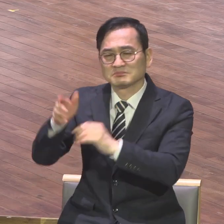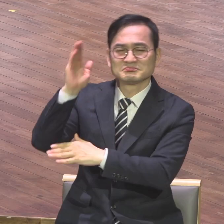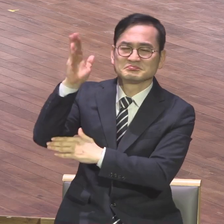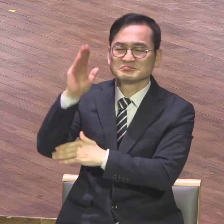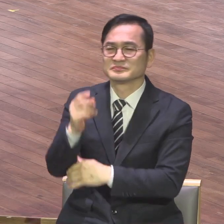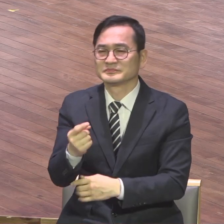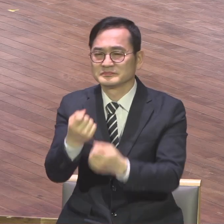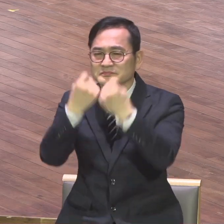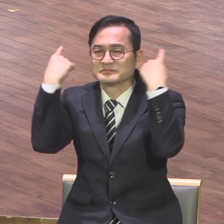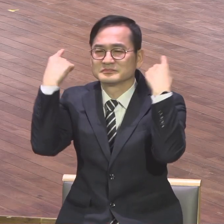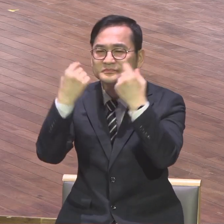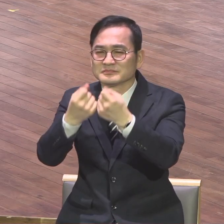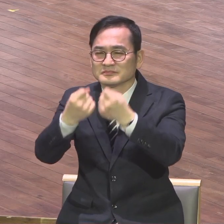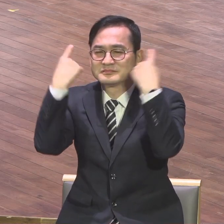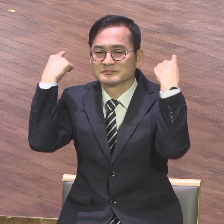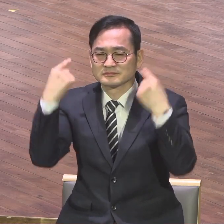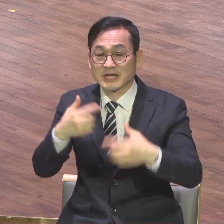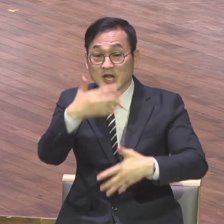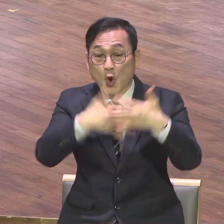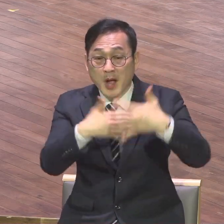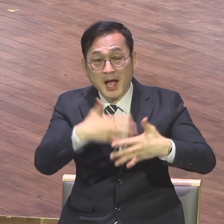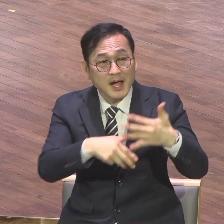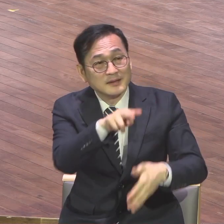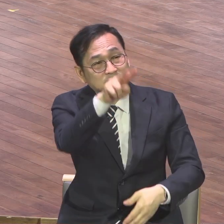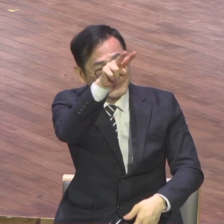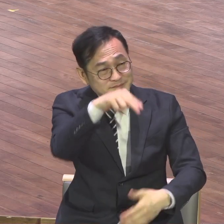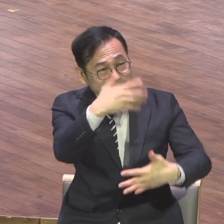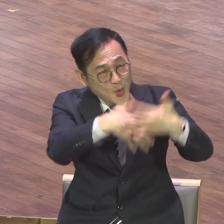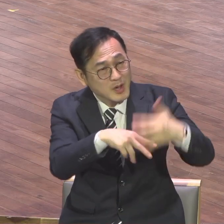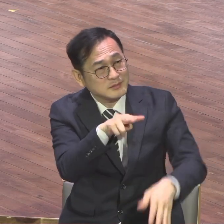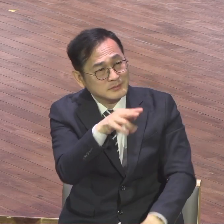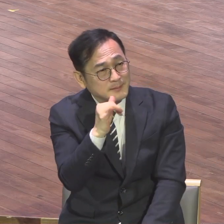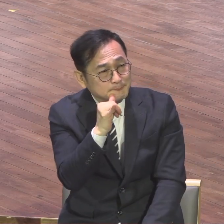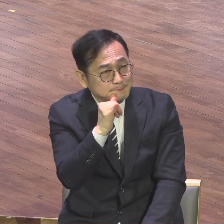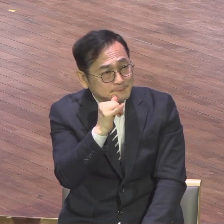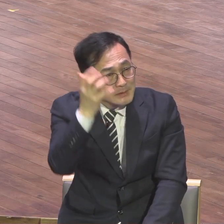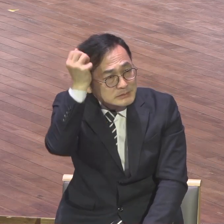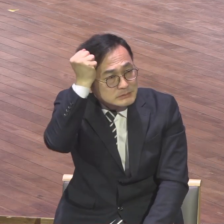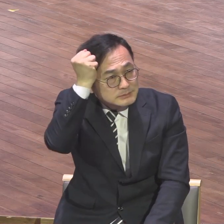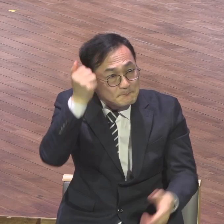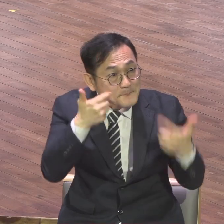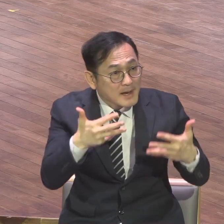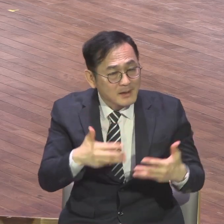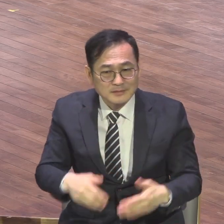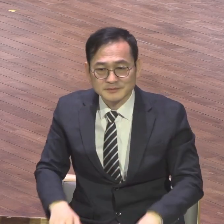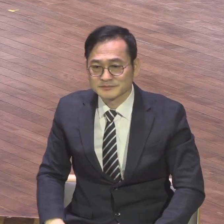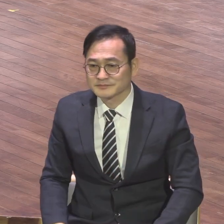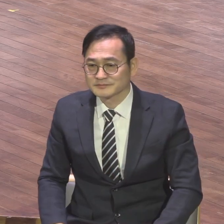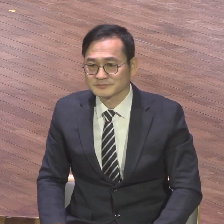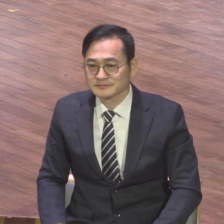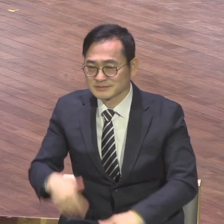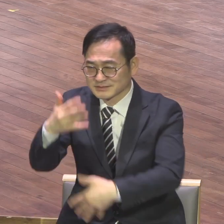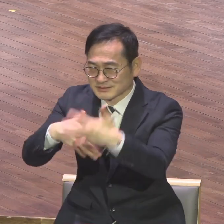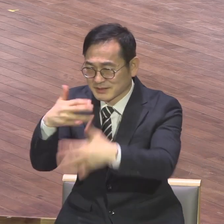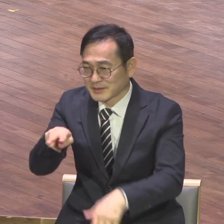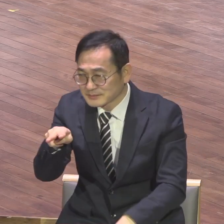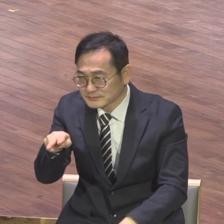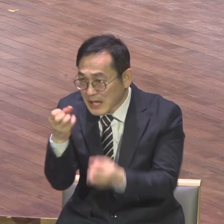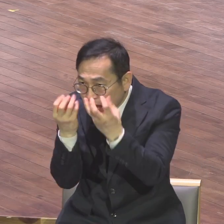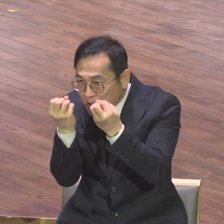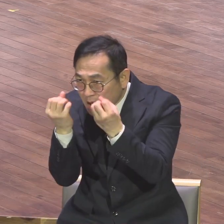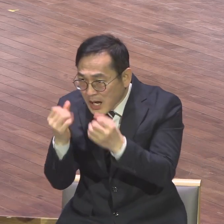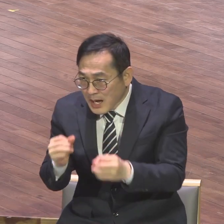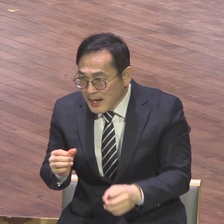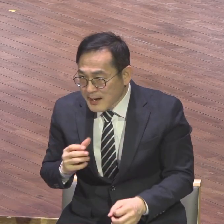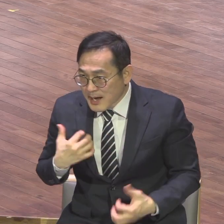잊어버려. 영화나 한 편 보고 나면 막 그 스토리 다 이야기하는데, 드라마 한 편 한 번 보고 나면 막 여자들 보면 막 눈물 찢어 흘리면서